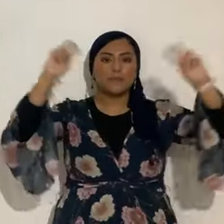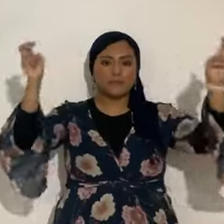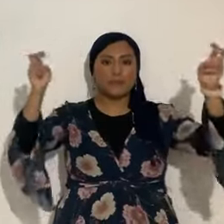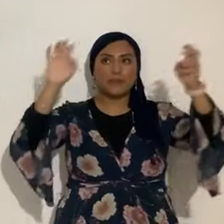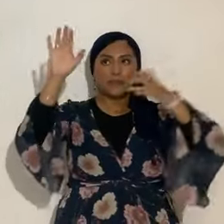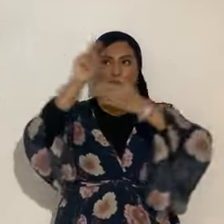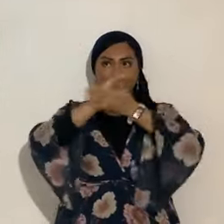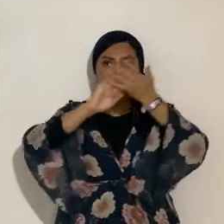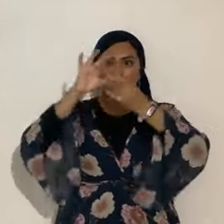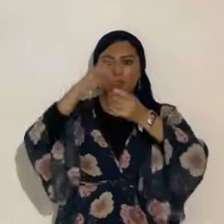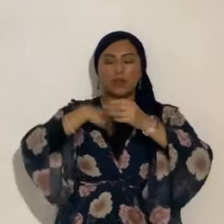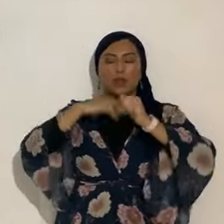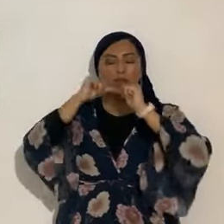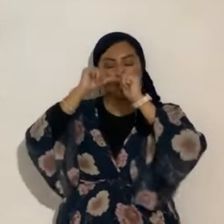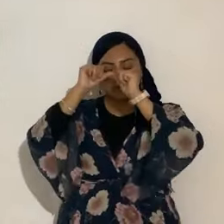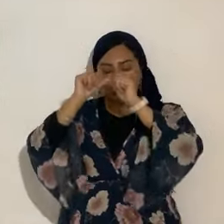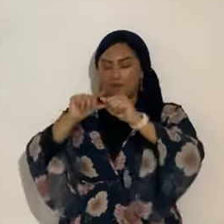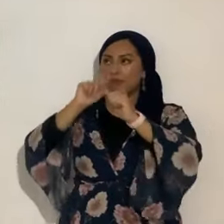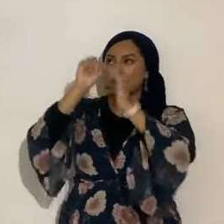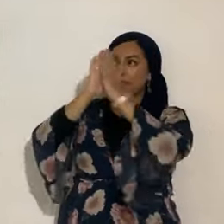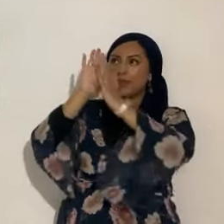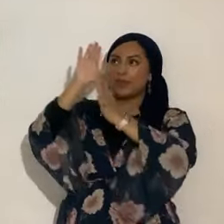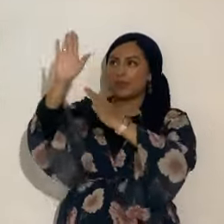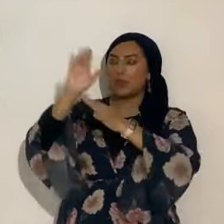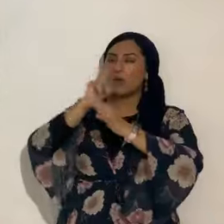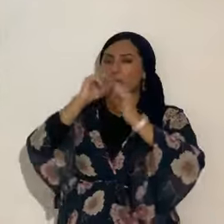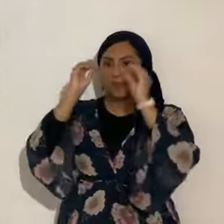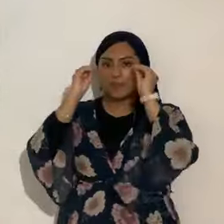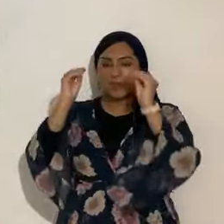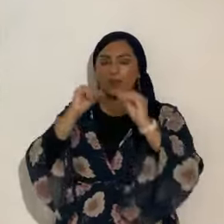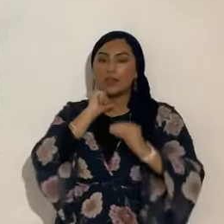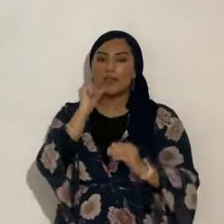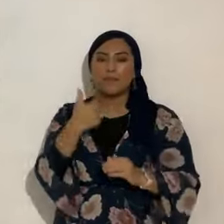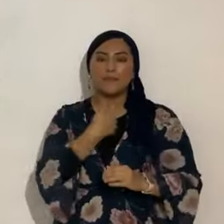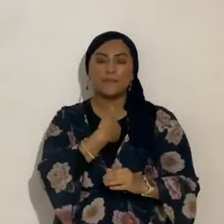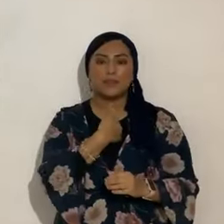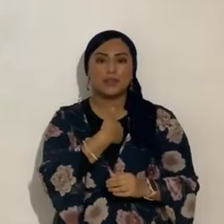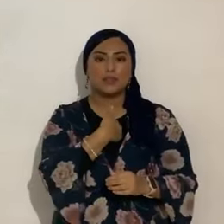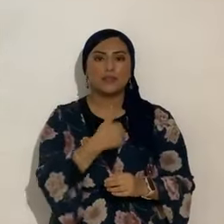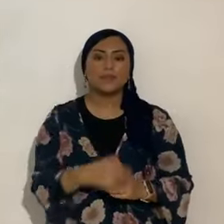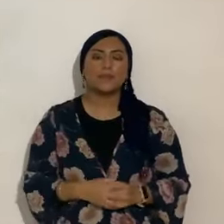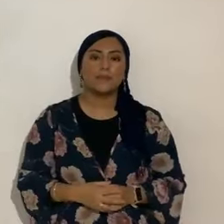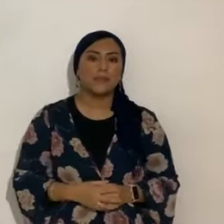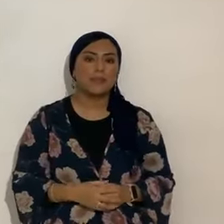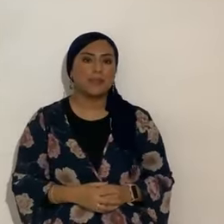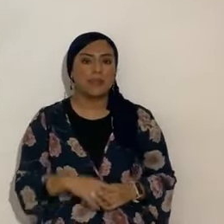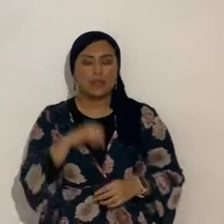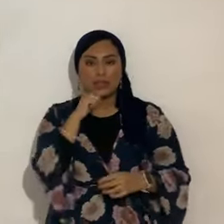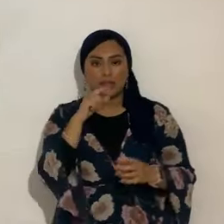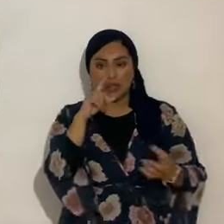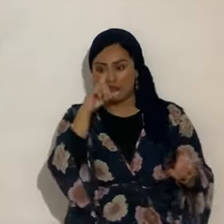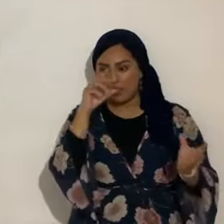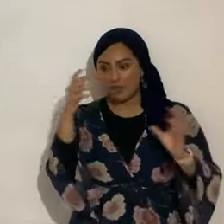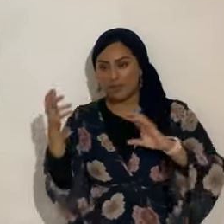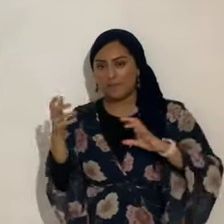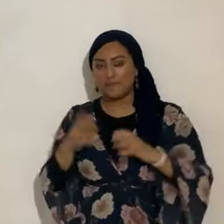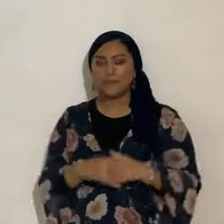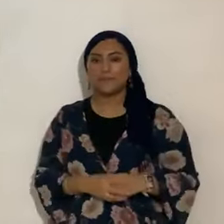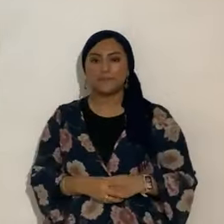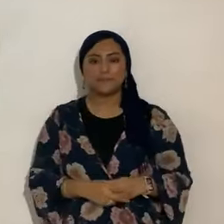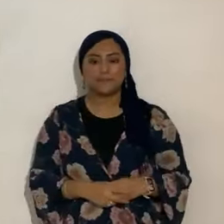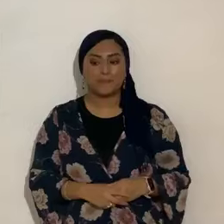bendito Ruach HaKodesh, yo siempre le pido, quien ministre, que no sea yo, para que no se desvíe la esencia del